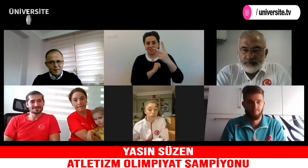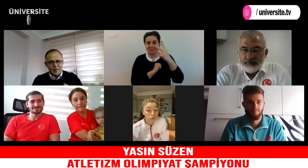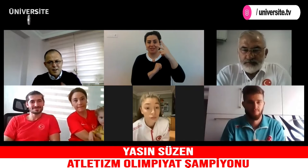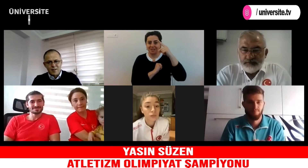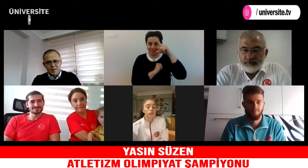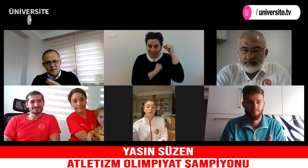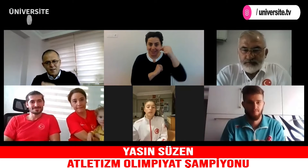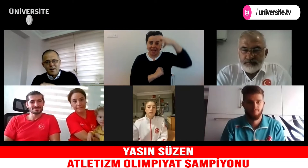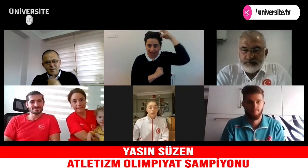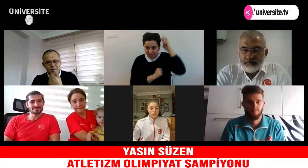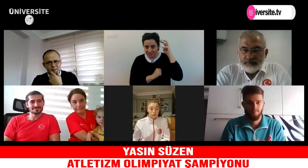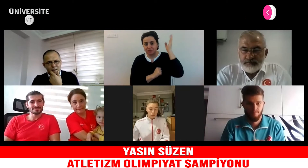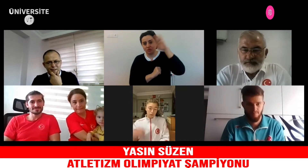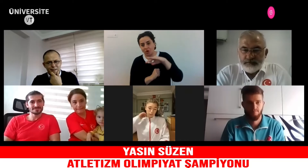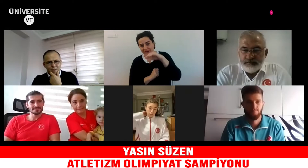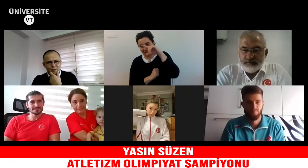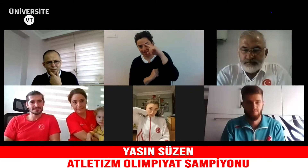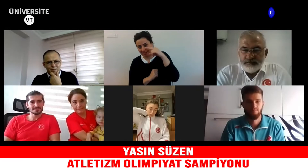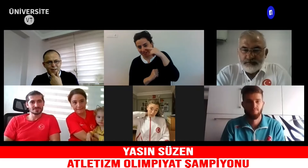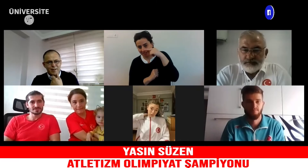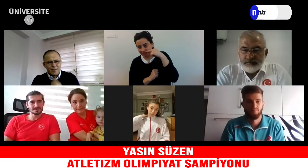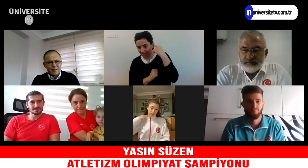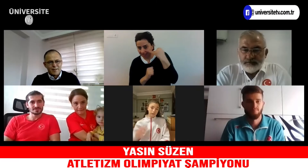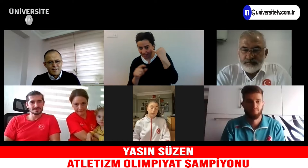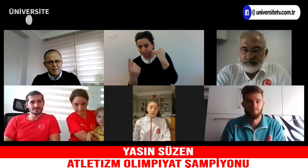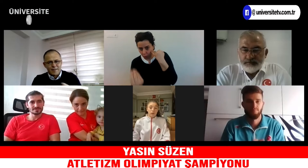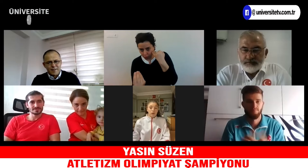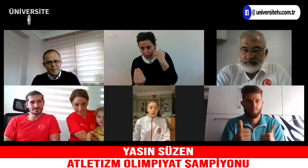Kadir, Ecrin, Yasin gitmek istiyorum ama.